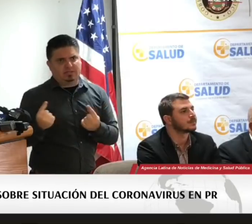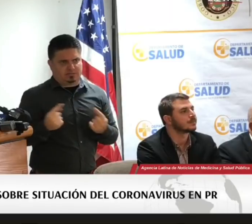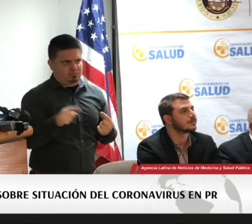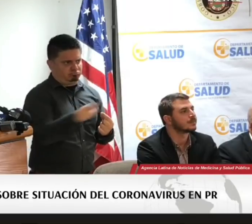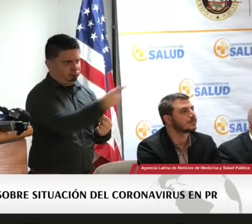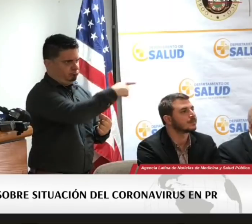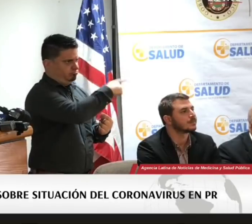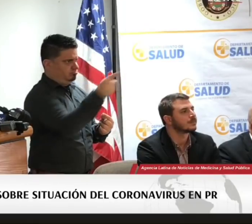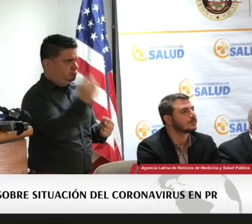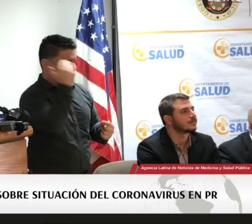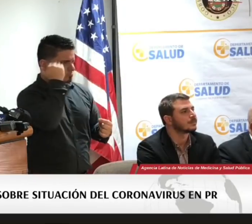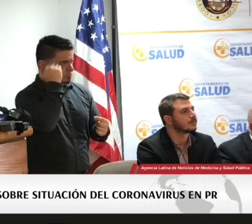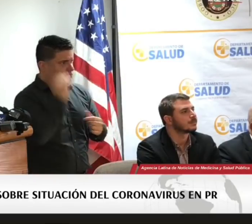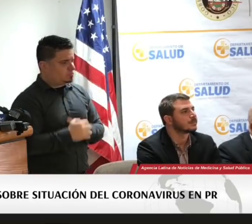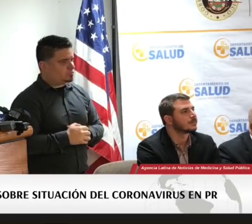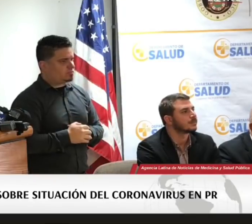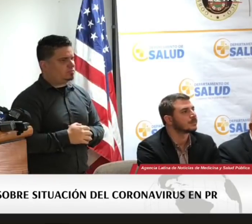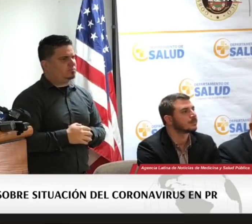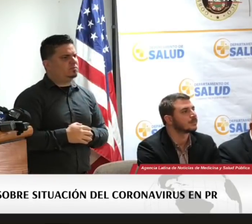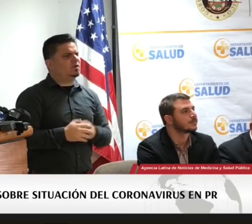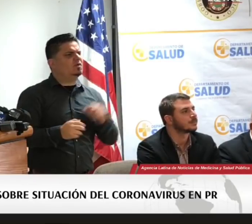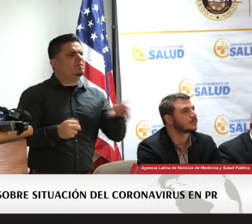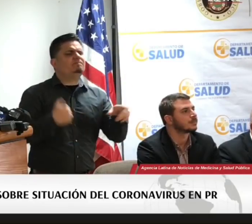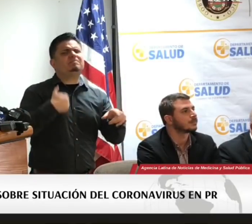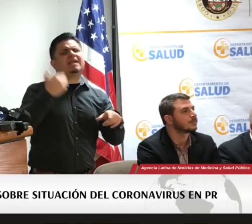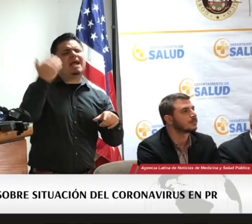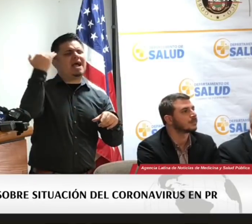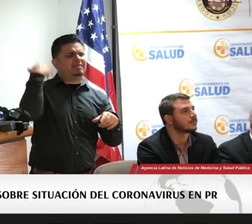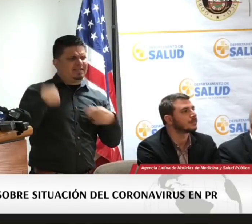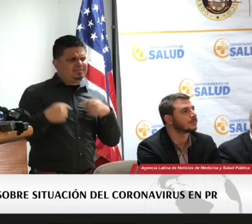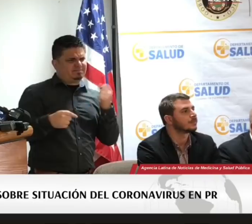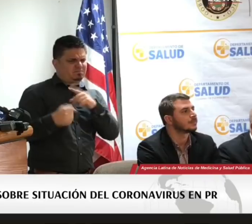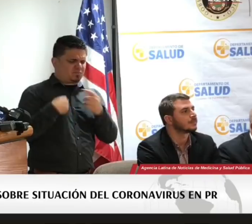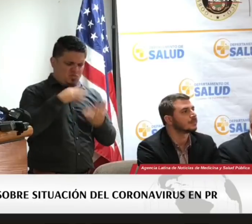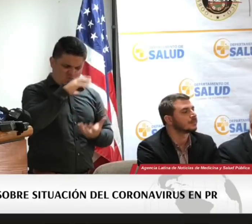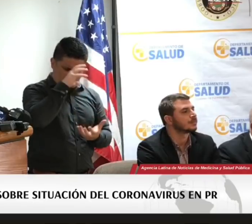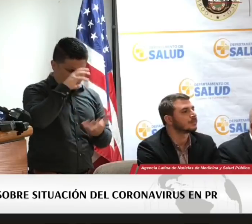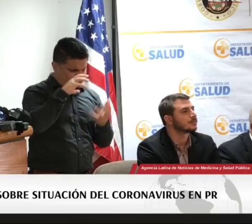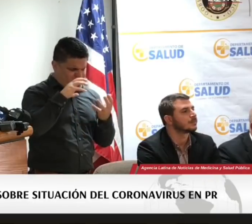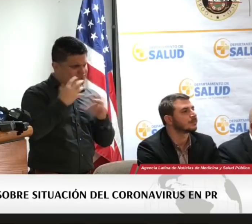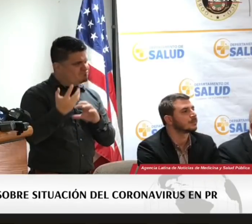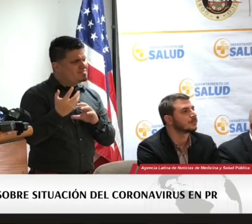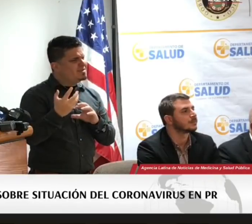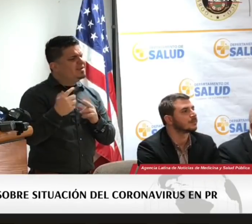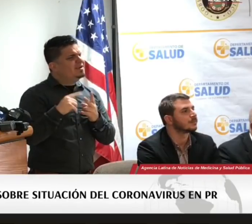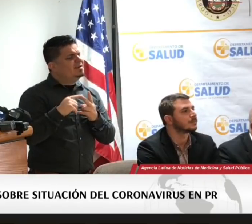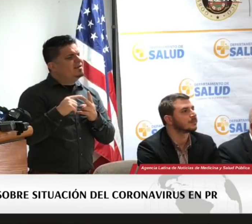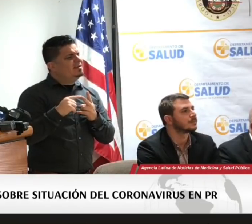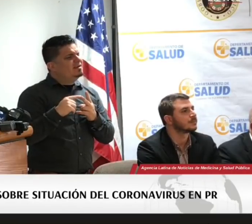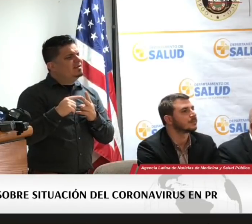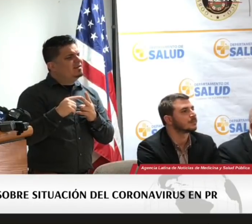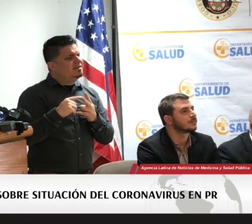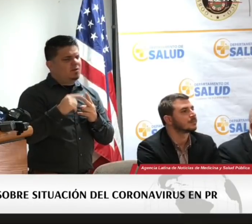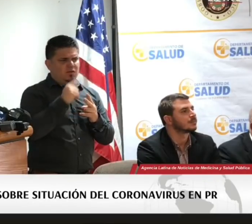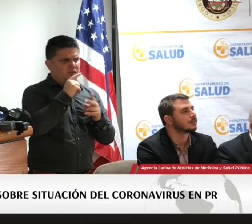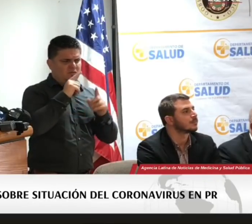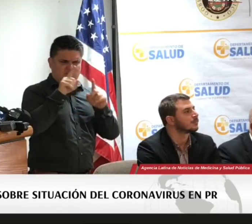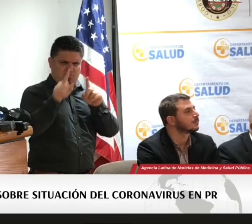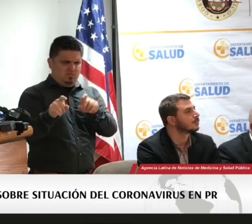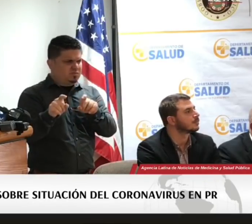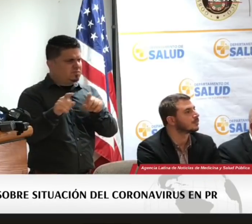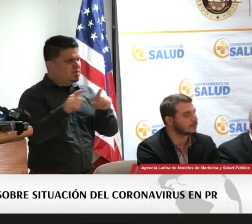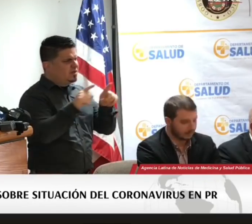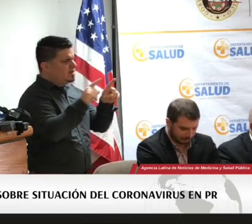porque al principio hubo una confusión y la gente se estaba quejando de a quién le van a hacer la prueba y a quién no. Ahora que hay como una multitud,